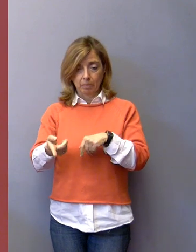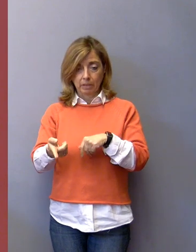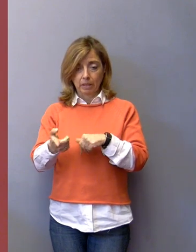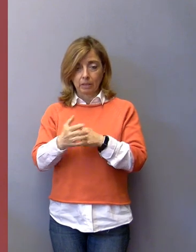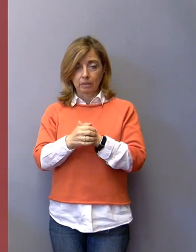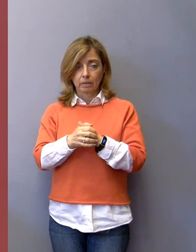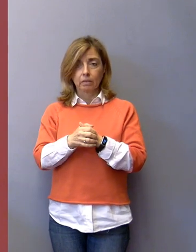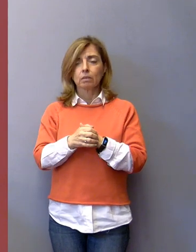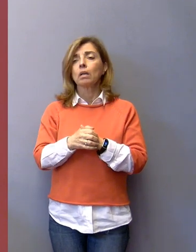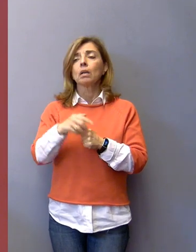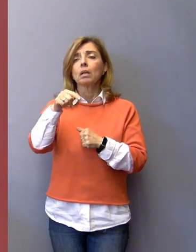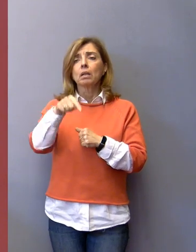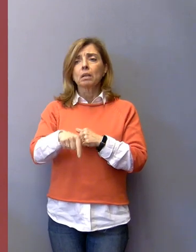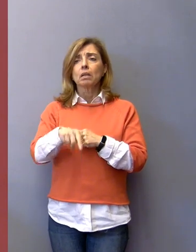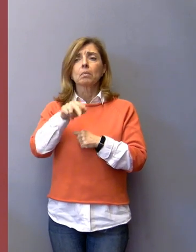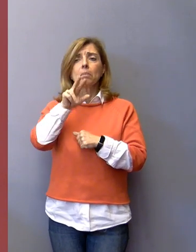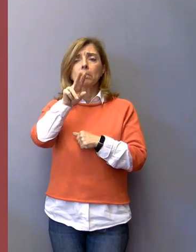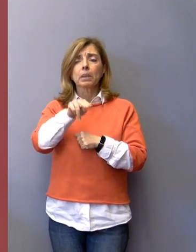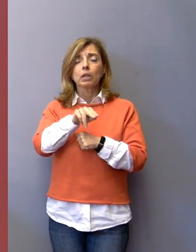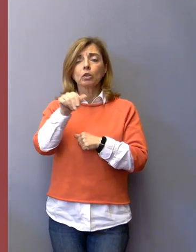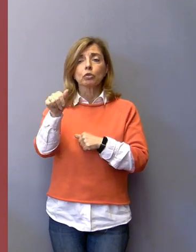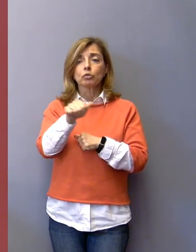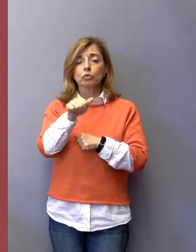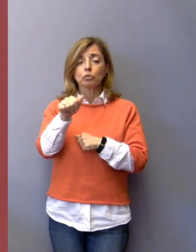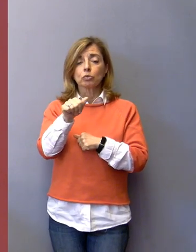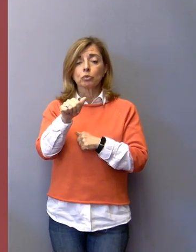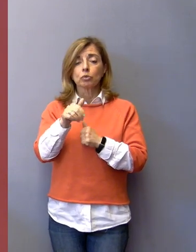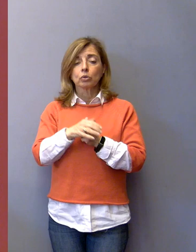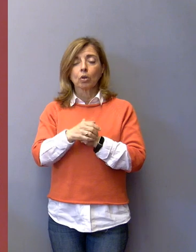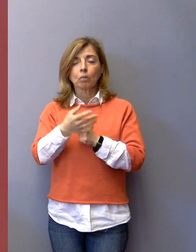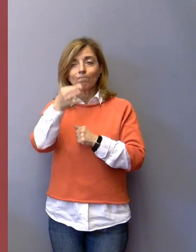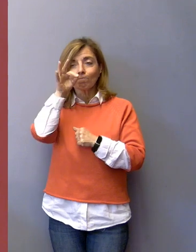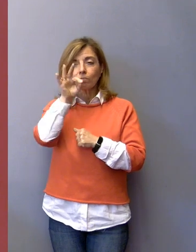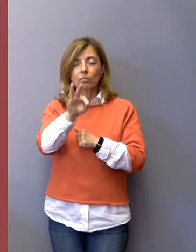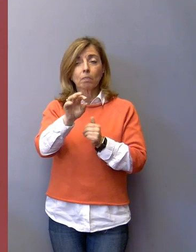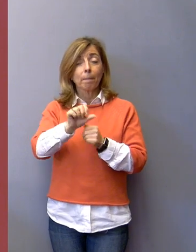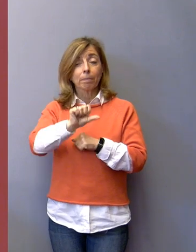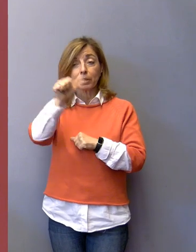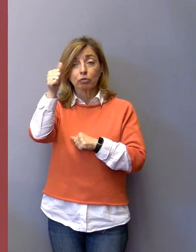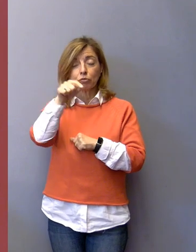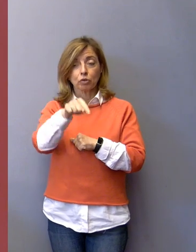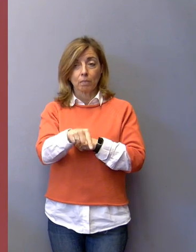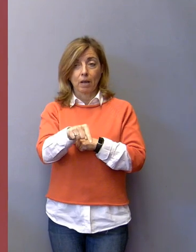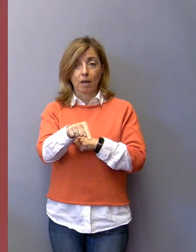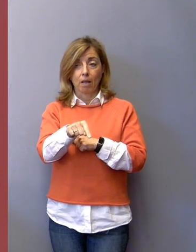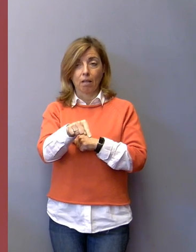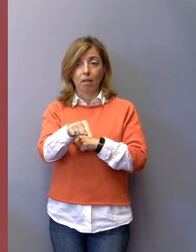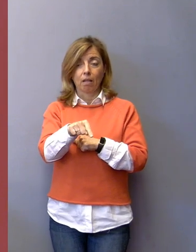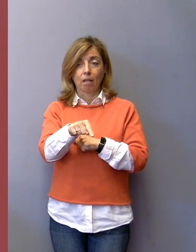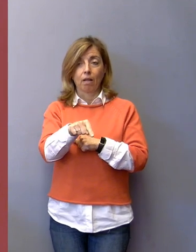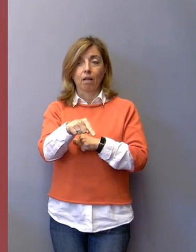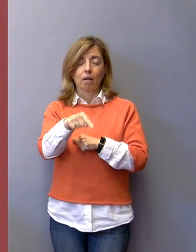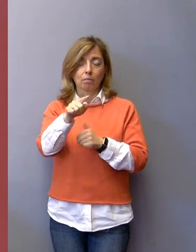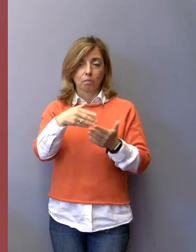e non torno parlerò soltanto di quello che secondo me è il vulnus principale di questo questa proposta di provvedimento